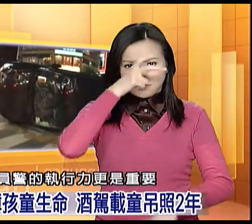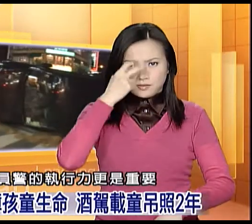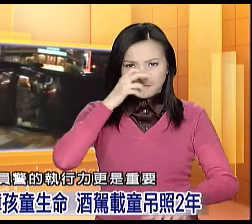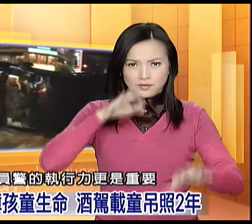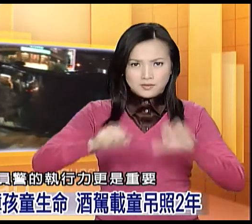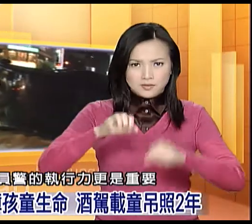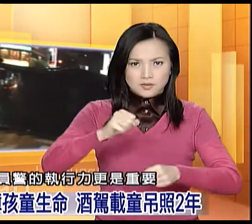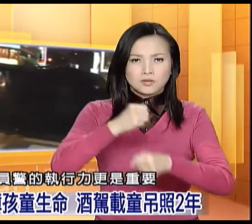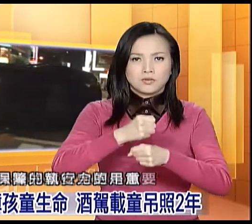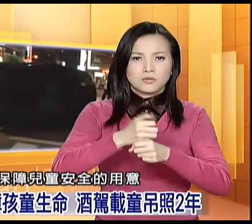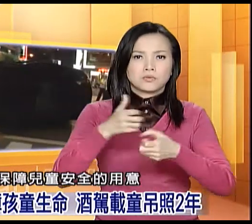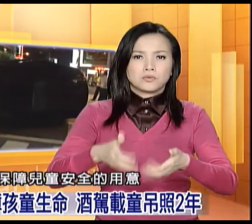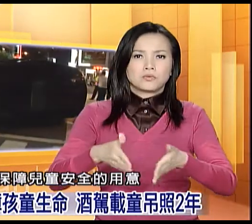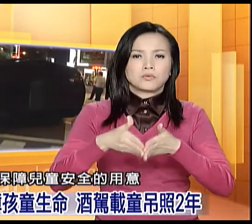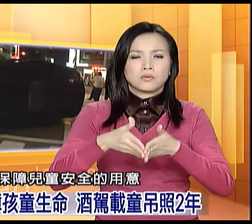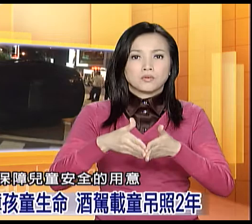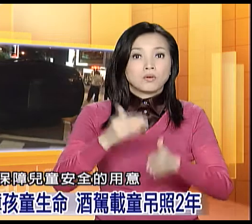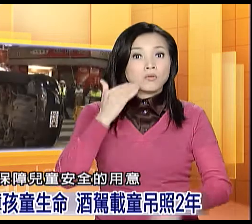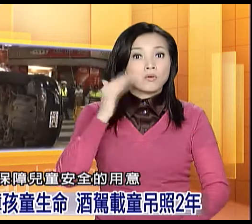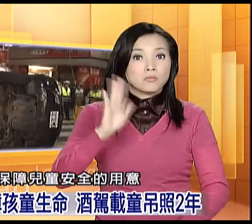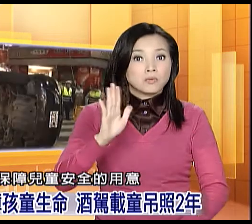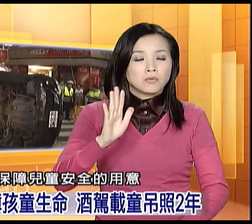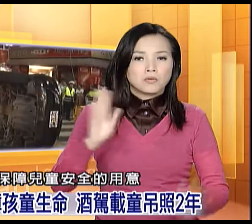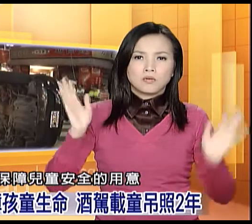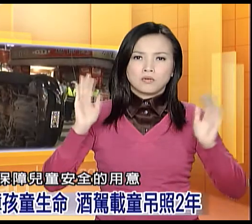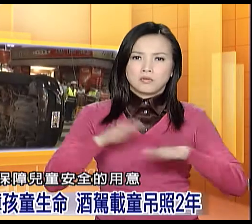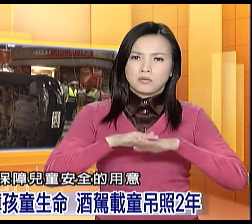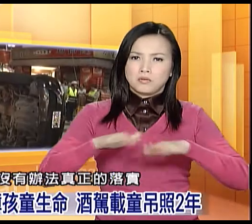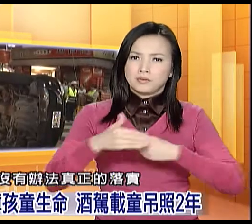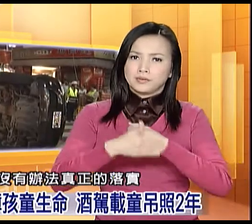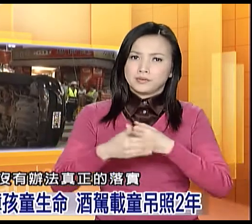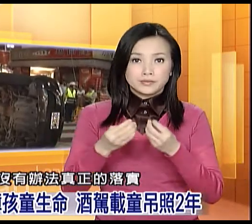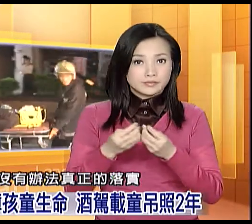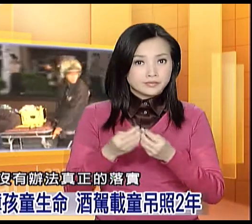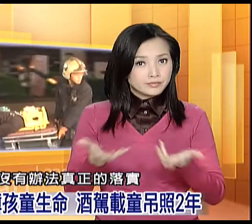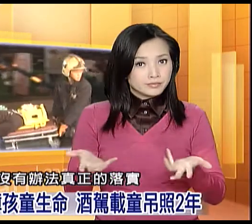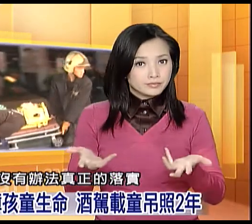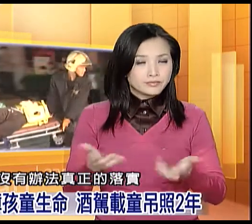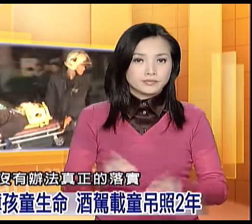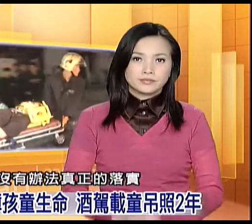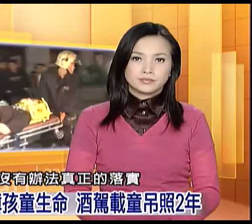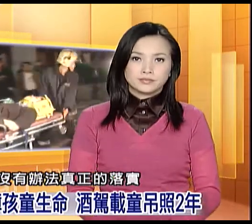要，否则保障儿童安全的用意还是没有办法真正的落实。